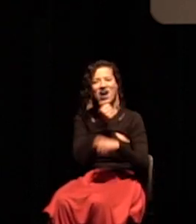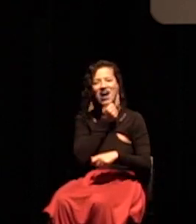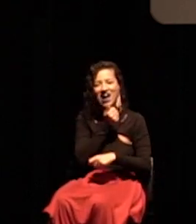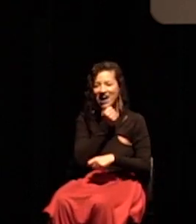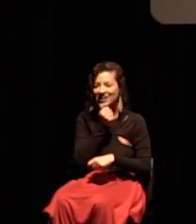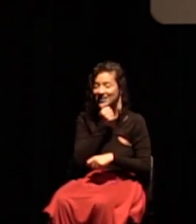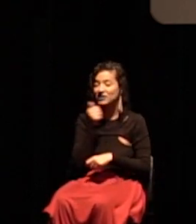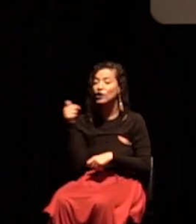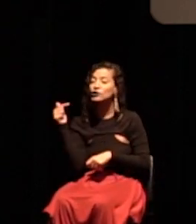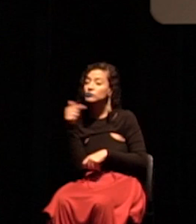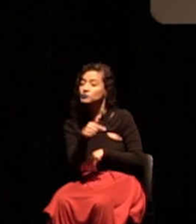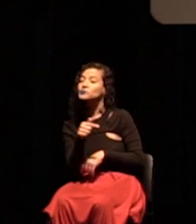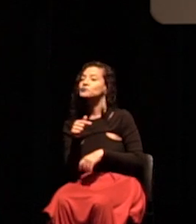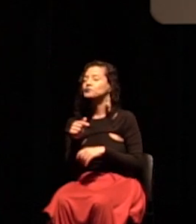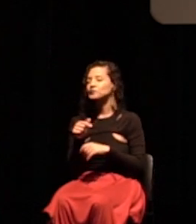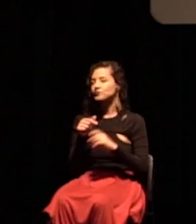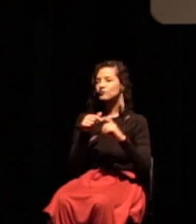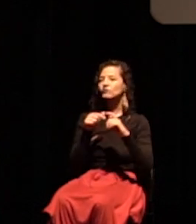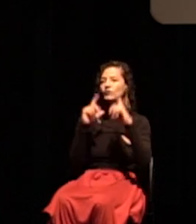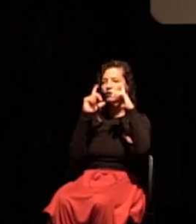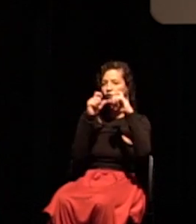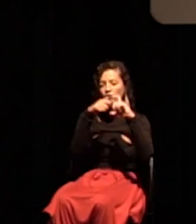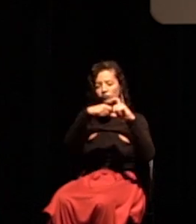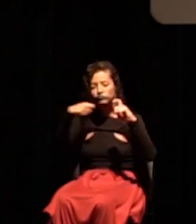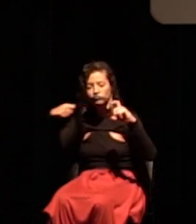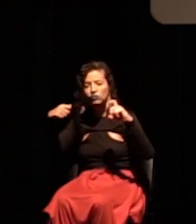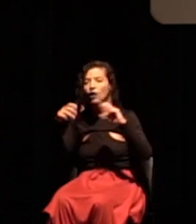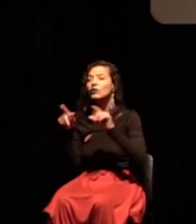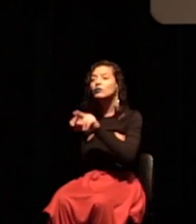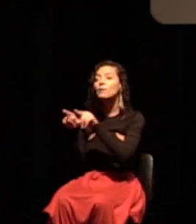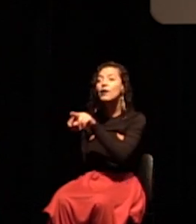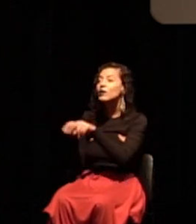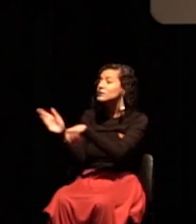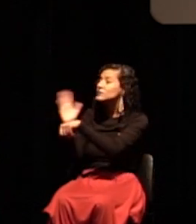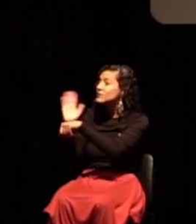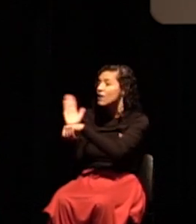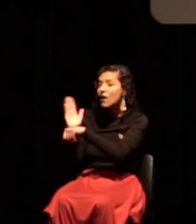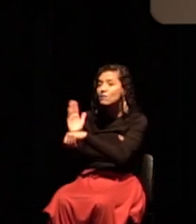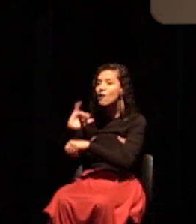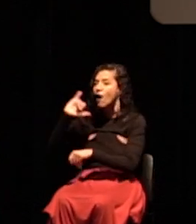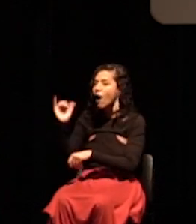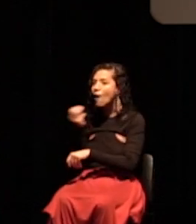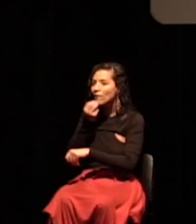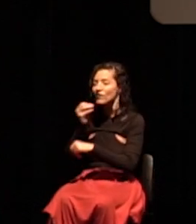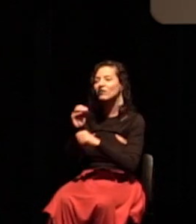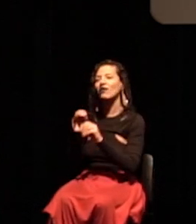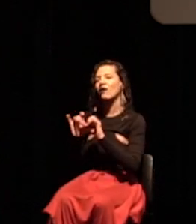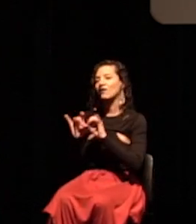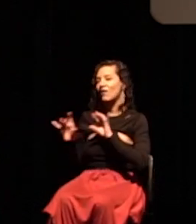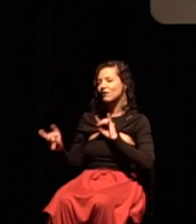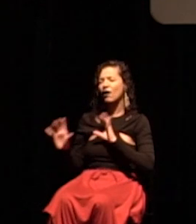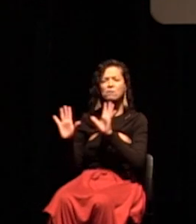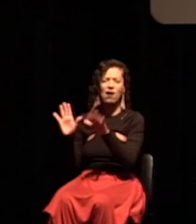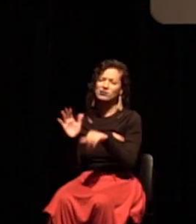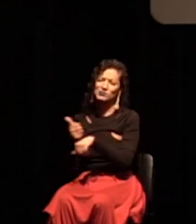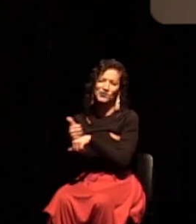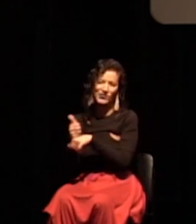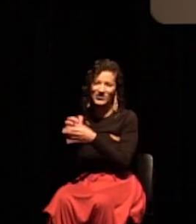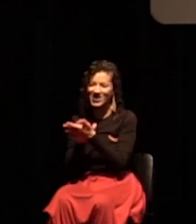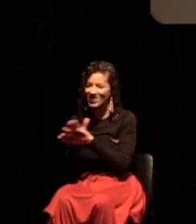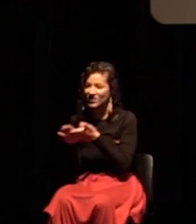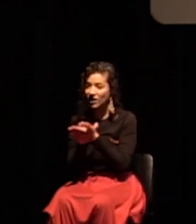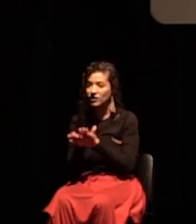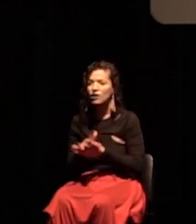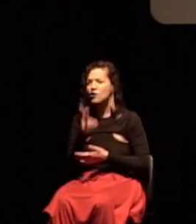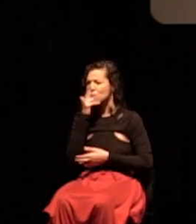vai utilizar o texto sem ser escritora, ela vai utilizar o cinema sem ser cineasta. E isso é algo que faz parte de uma mudança de paradigma que acontece